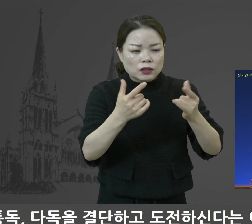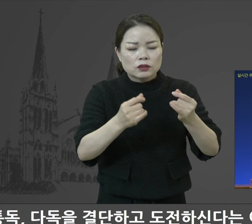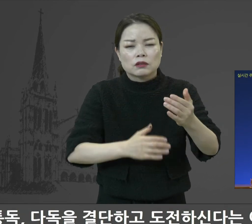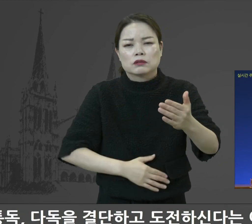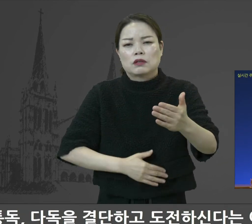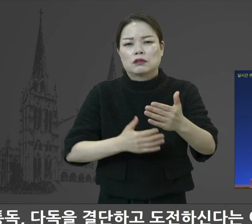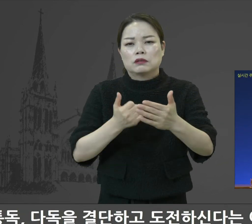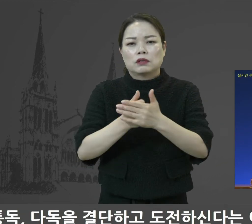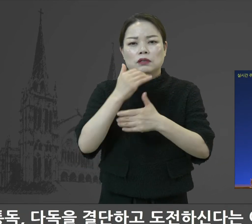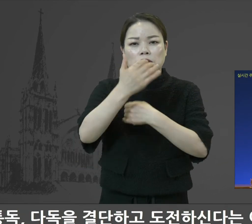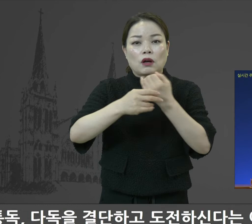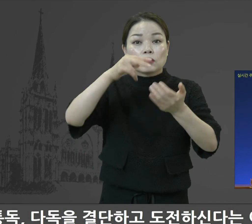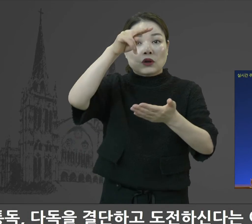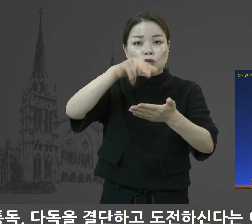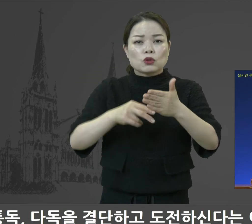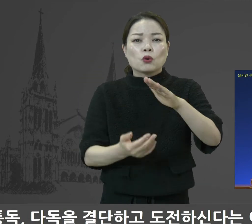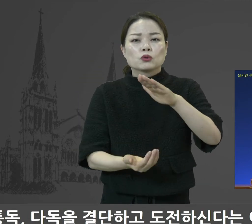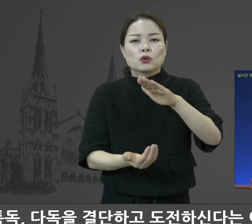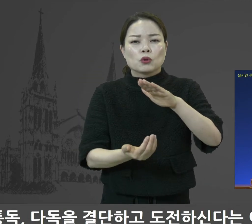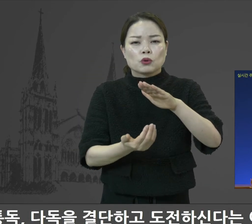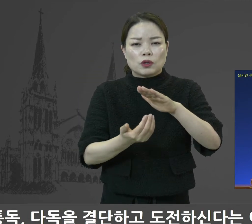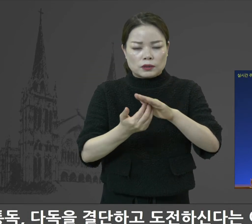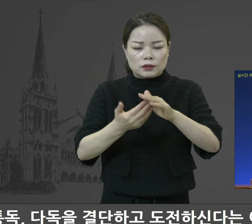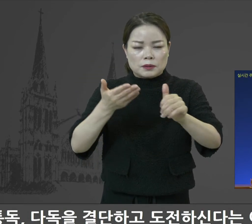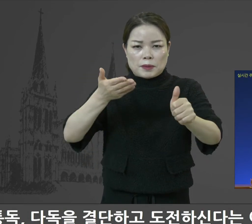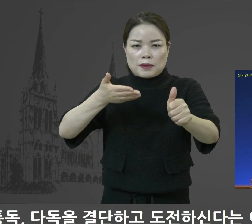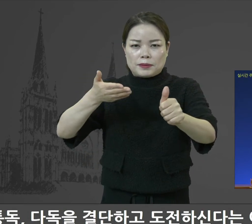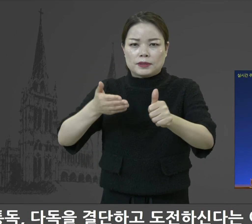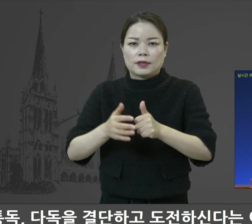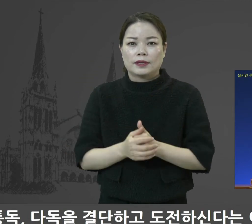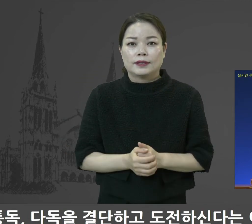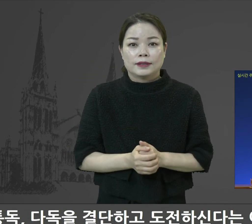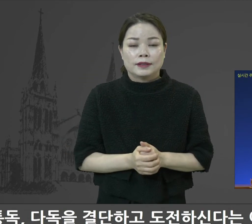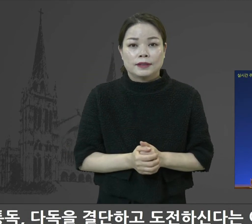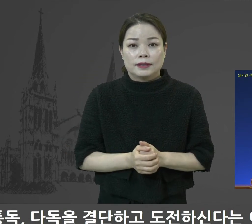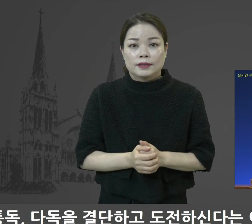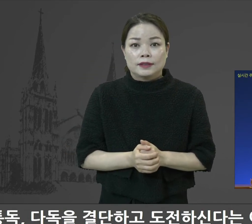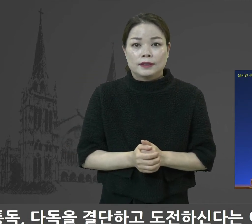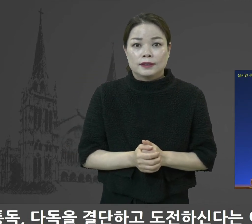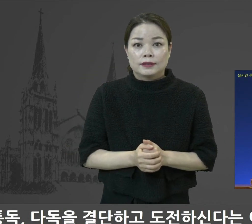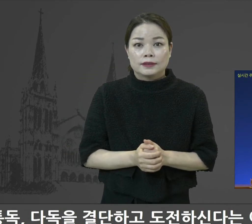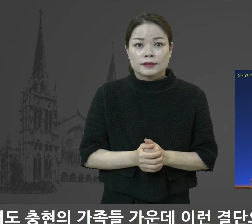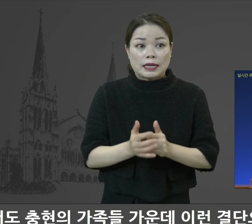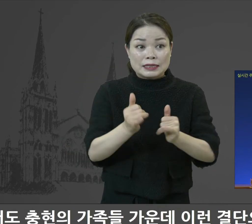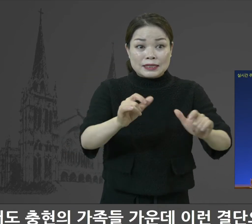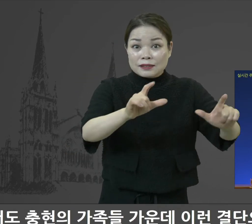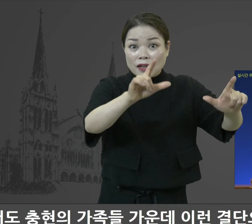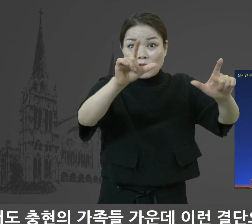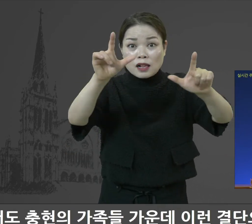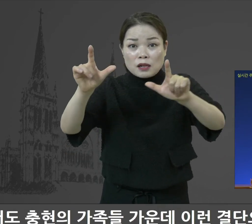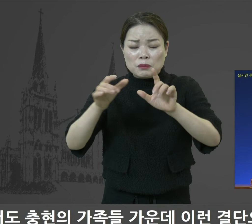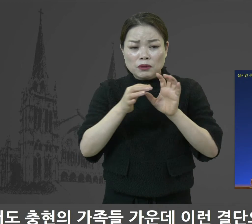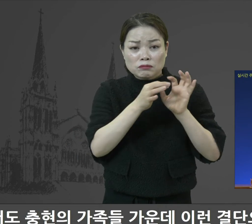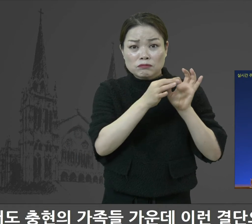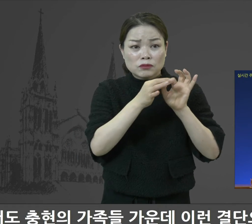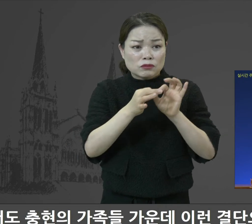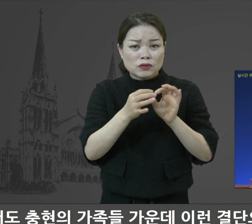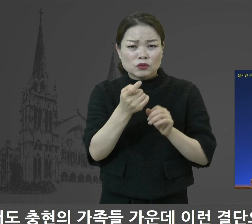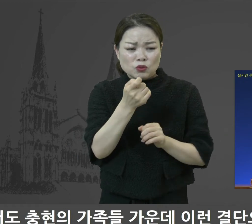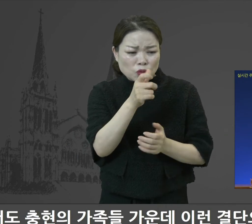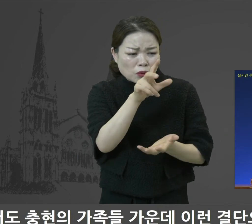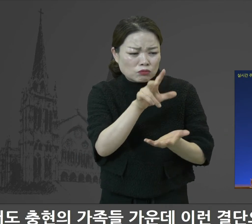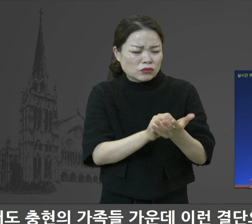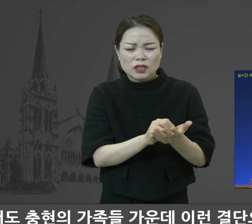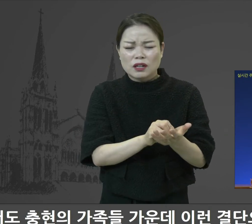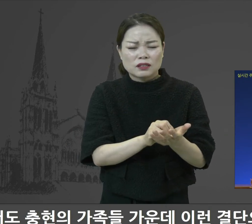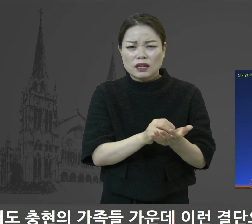결단으로 통독하시는 분들이 있기를 소망합니다. 그리고 인생에 그냥 조그만 문제가